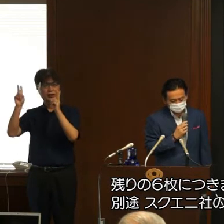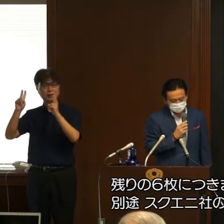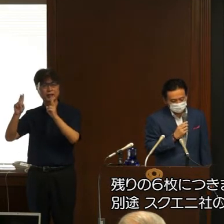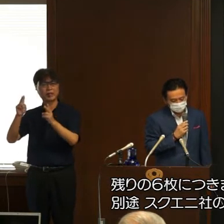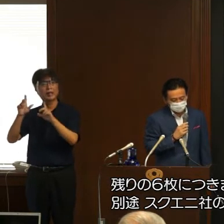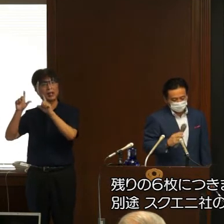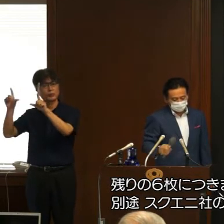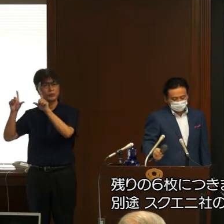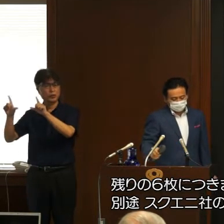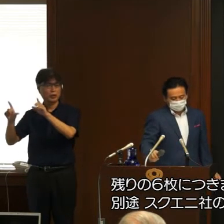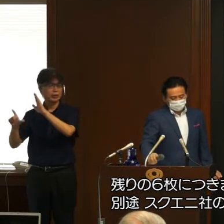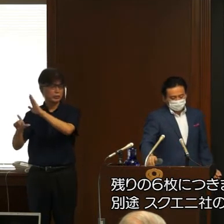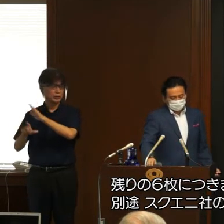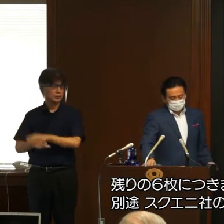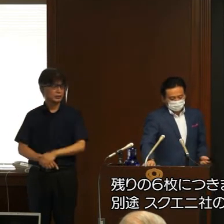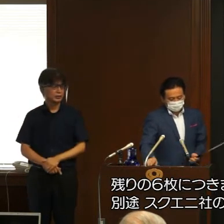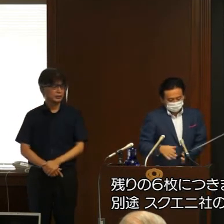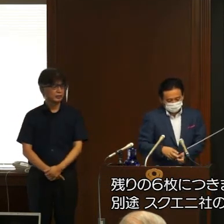では 記者の皆さん